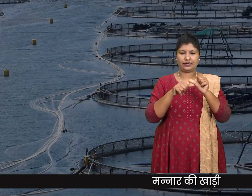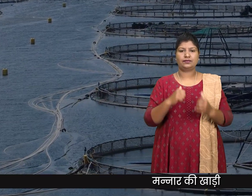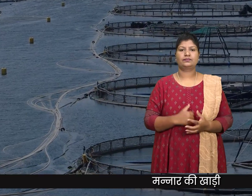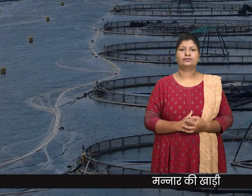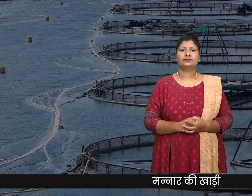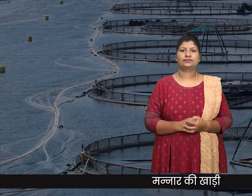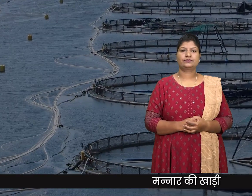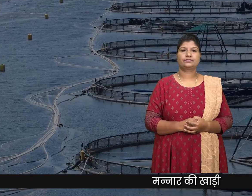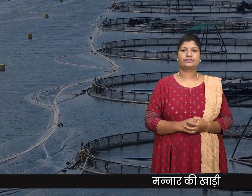मन्नार की खाड़ी,